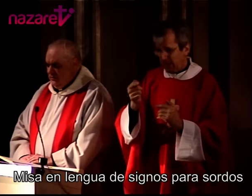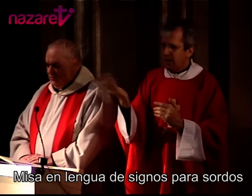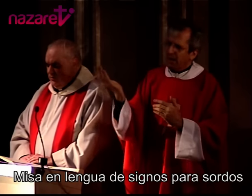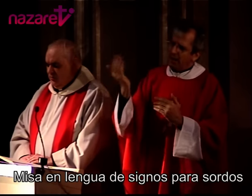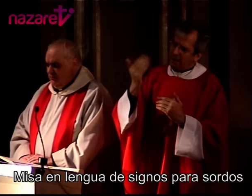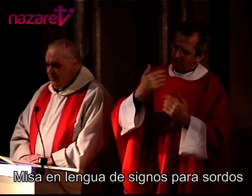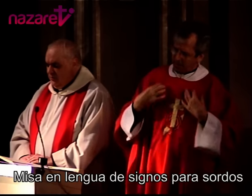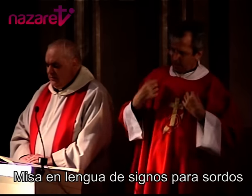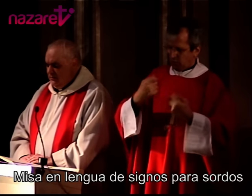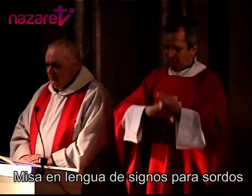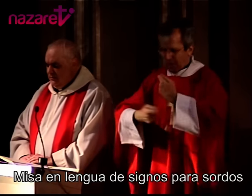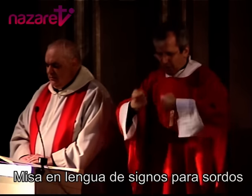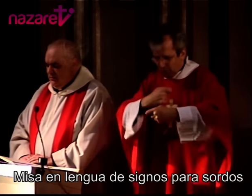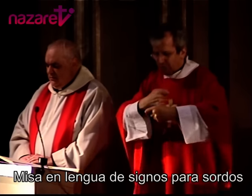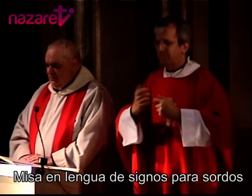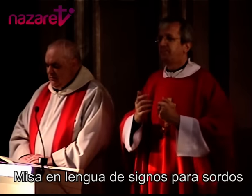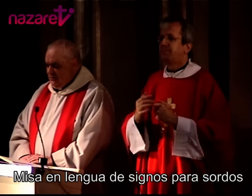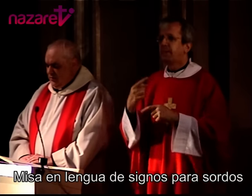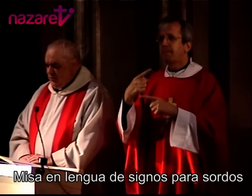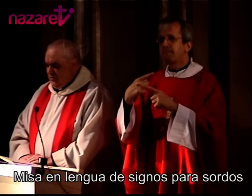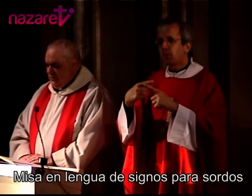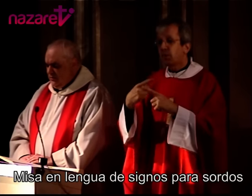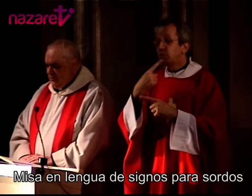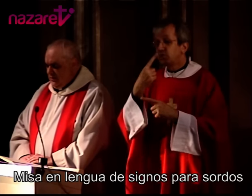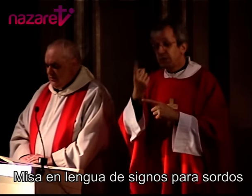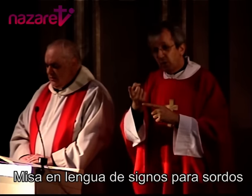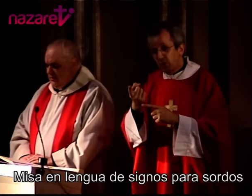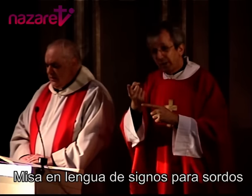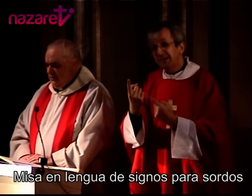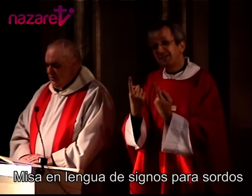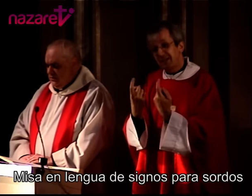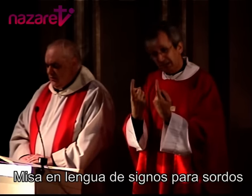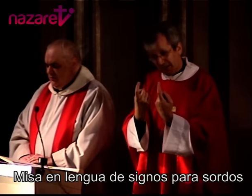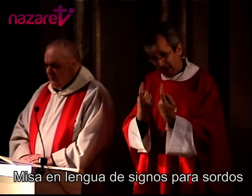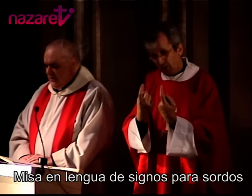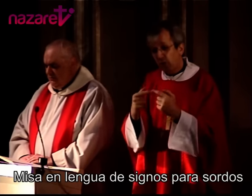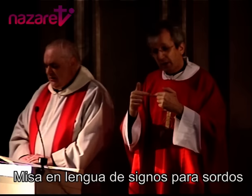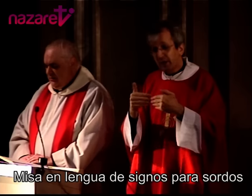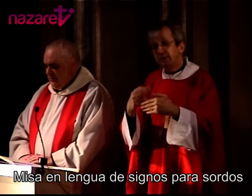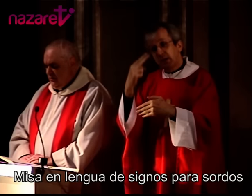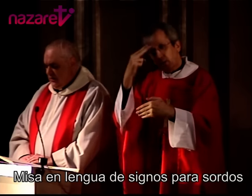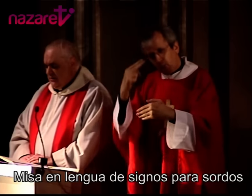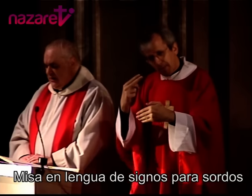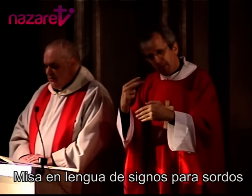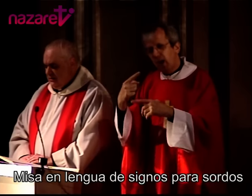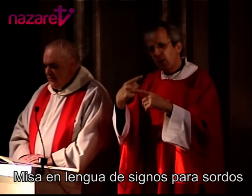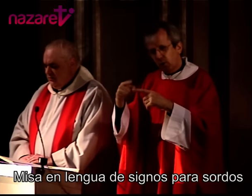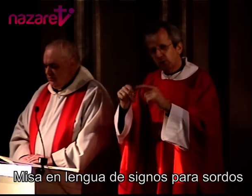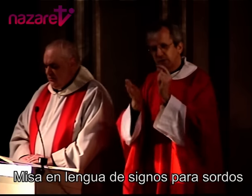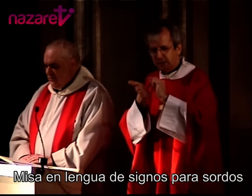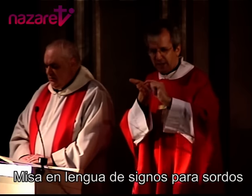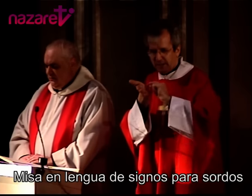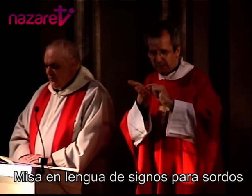su manto y compre una. Porque os digo que es necesario que se cumpla en mí lo que está